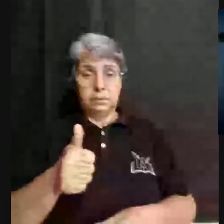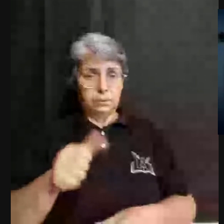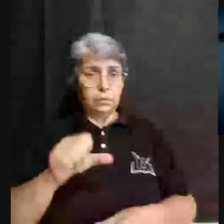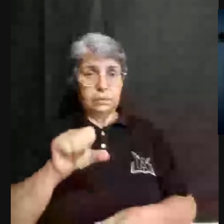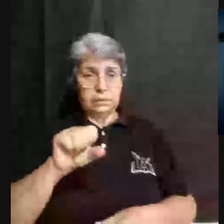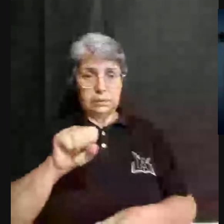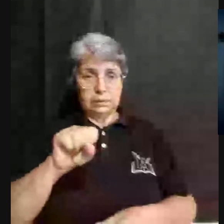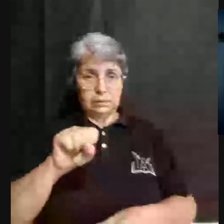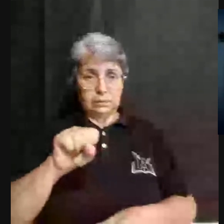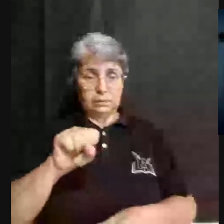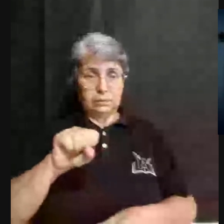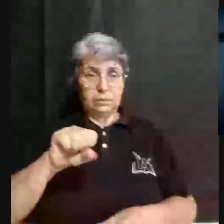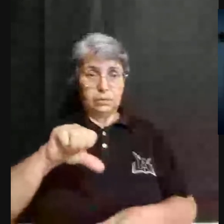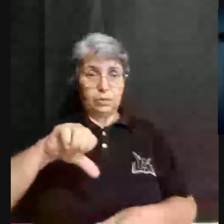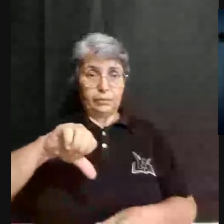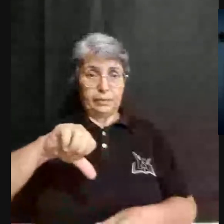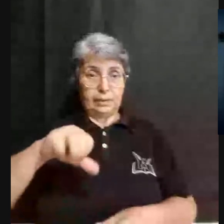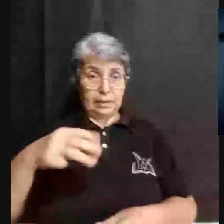Geral,